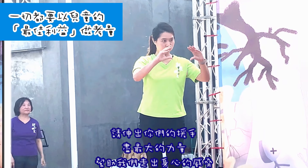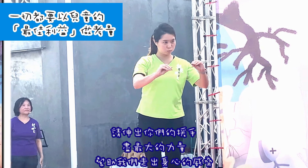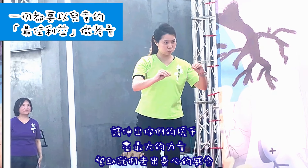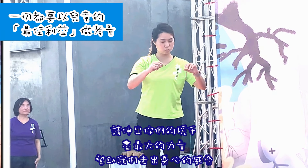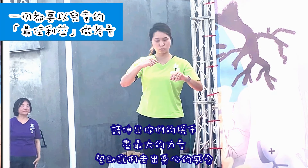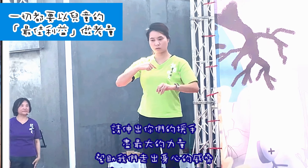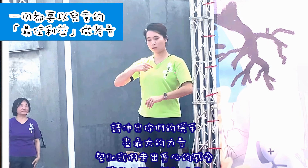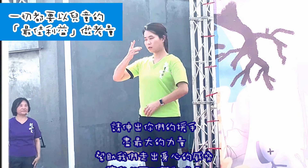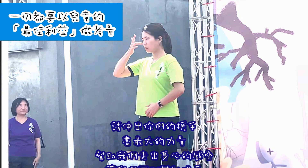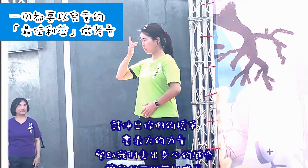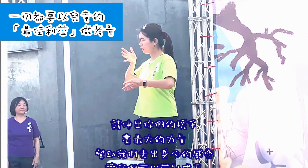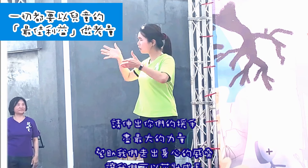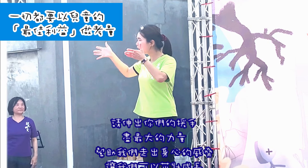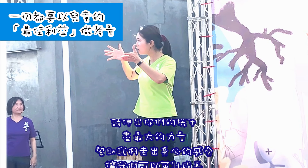威胁，